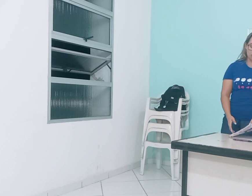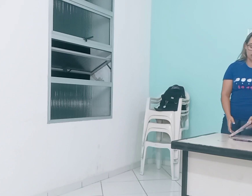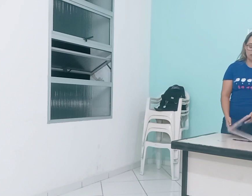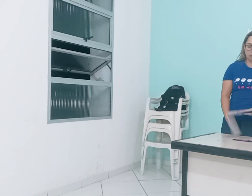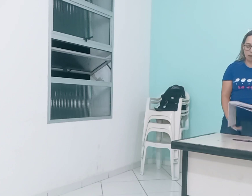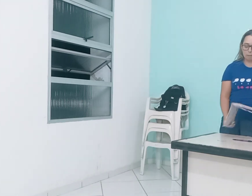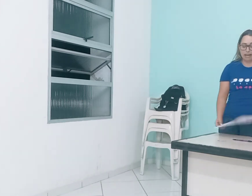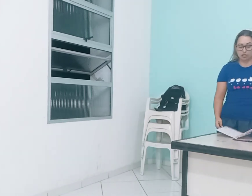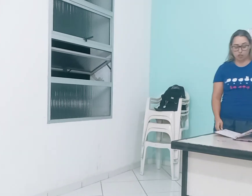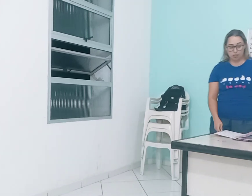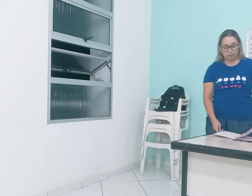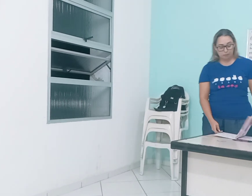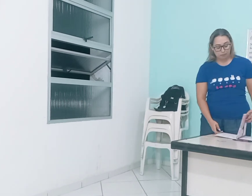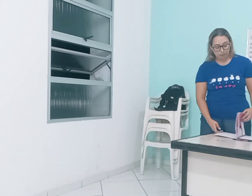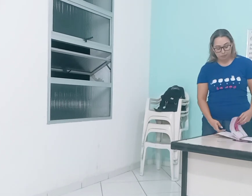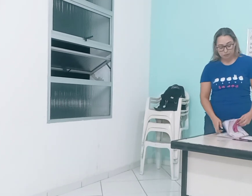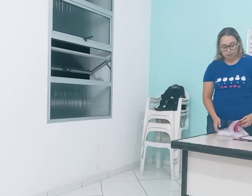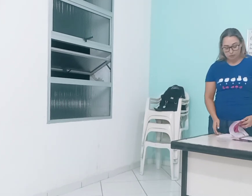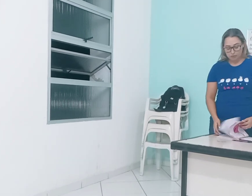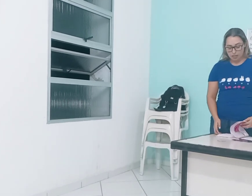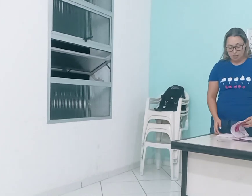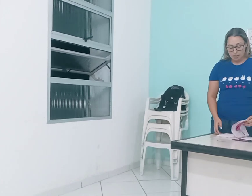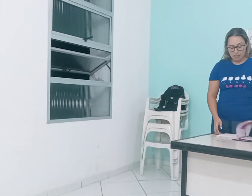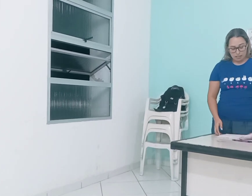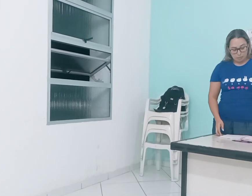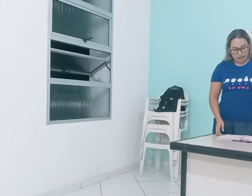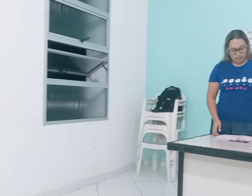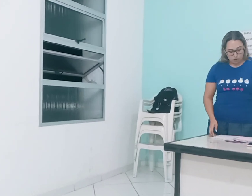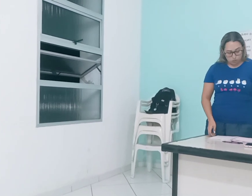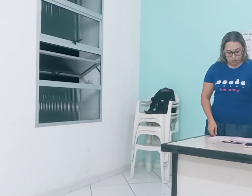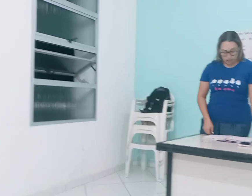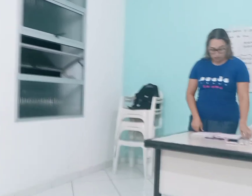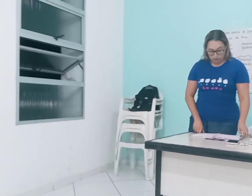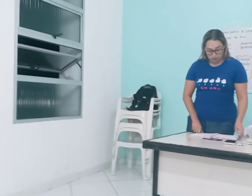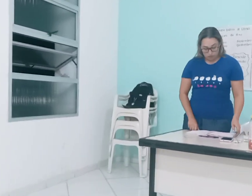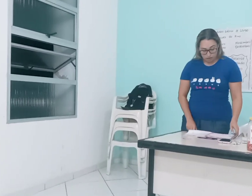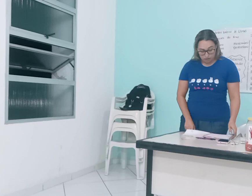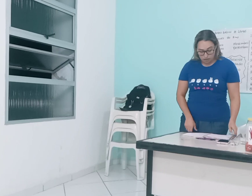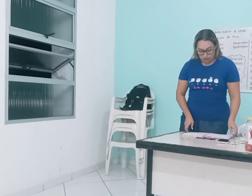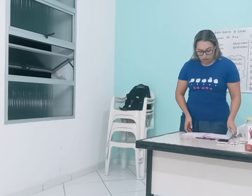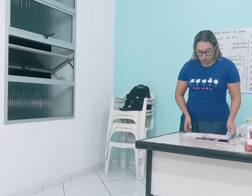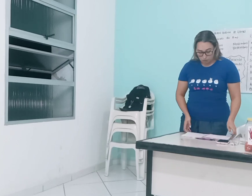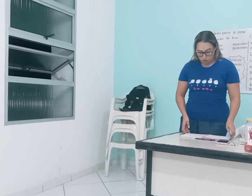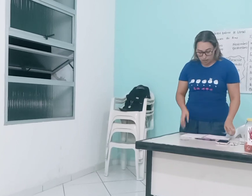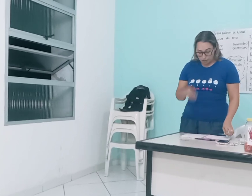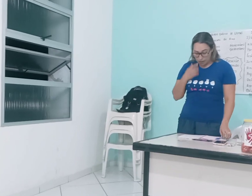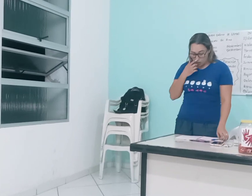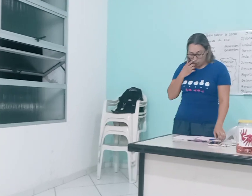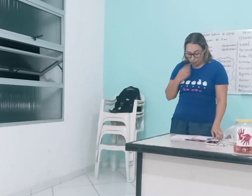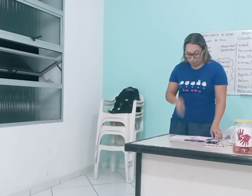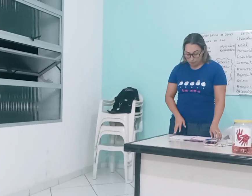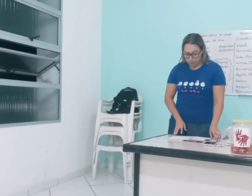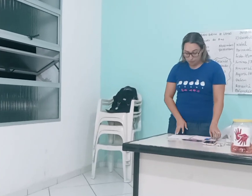Agora é uma prática. A prática ajuda a memorizar melhor.